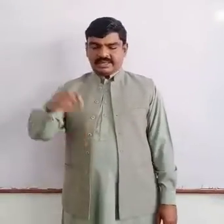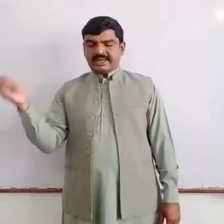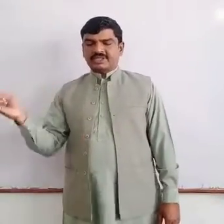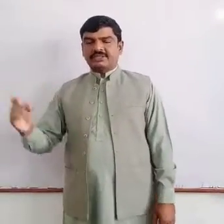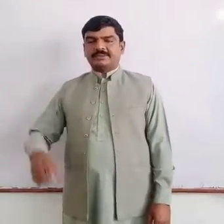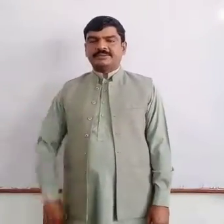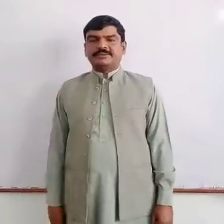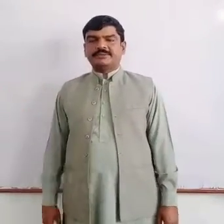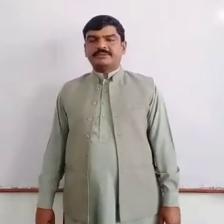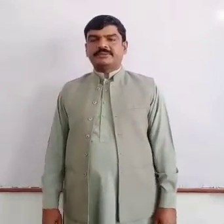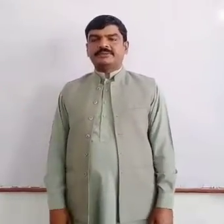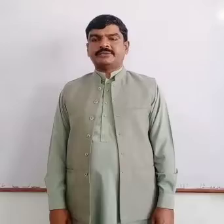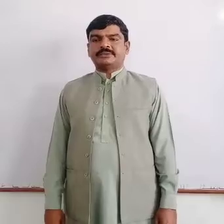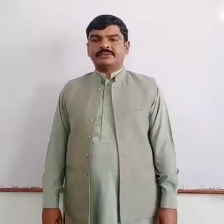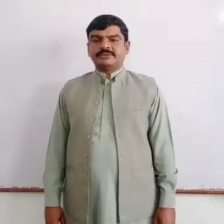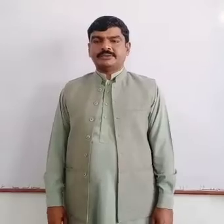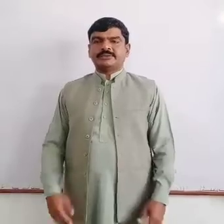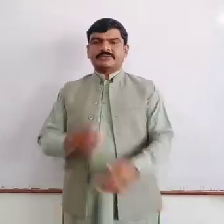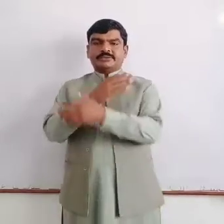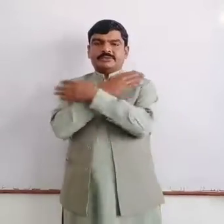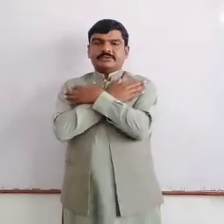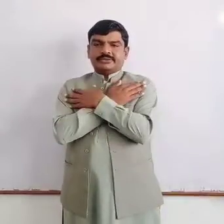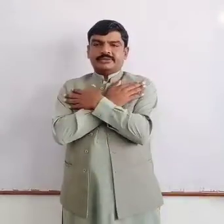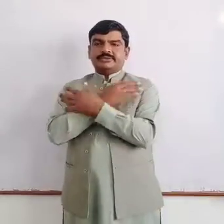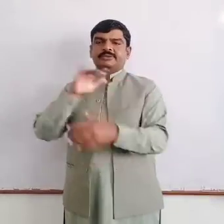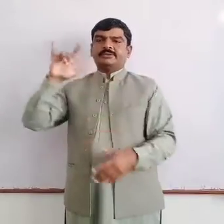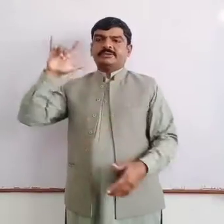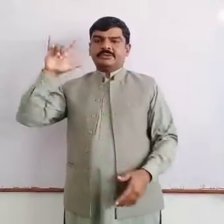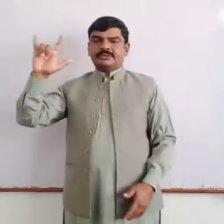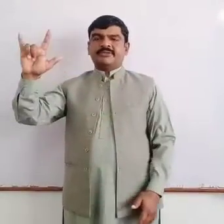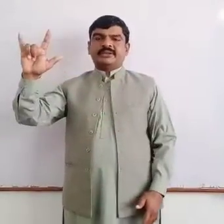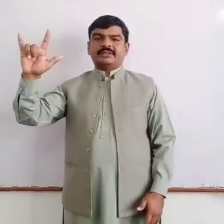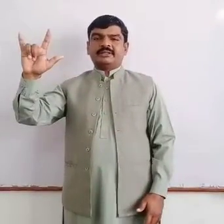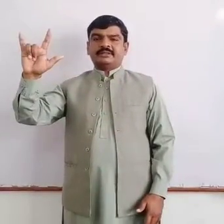इलेक्शन, सिफारत खाना, सफारत।